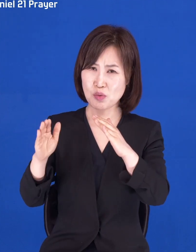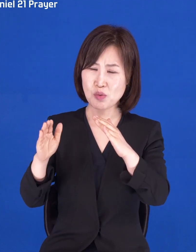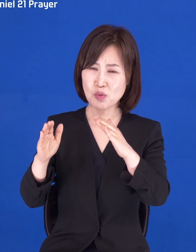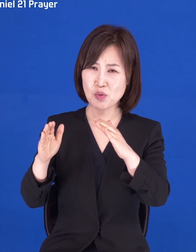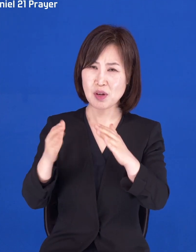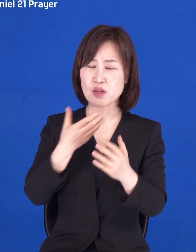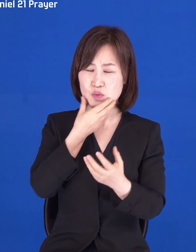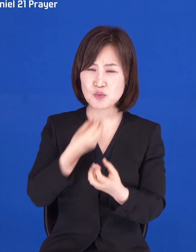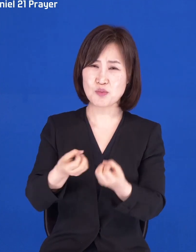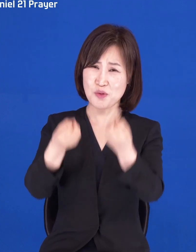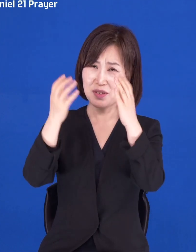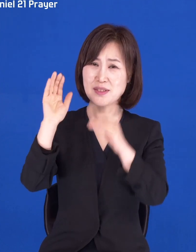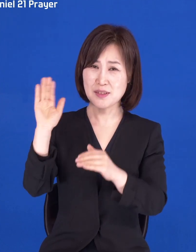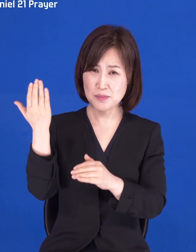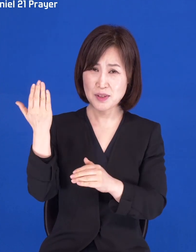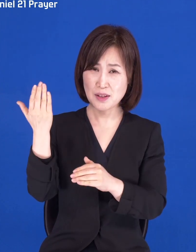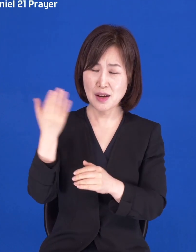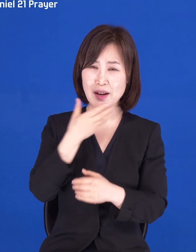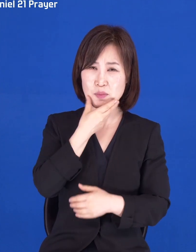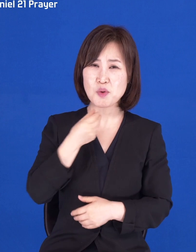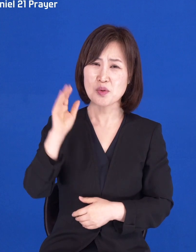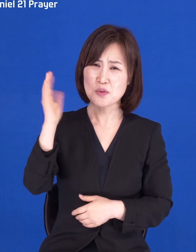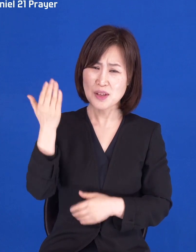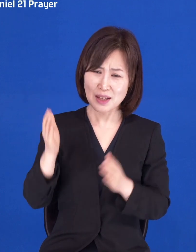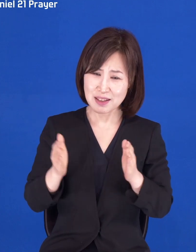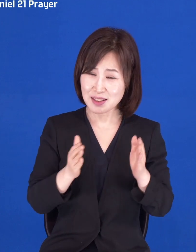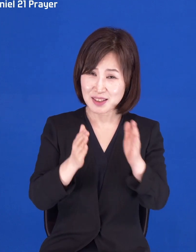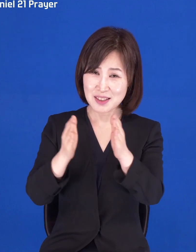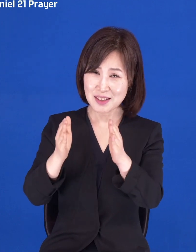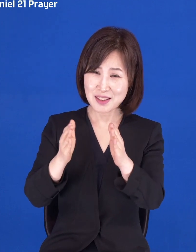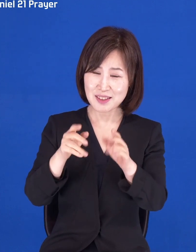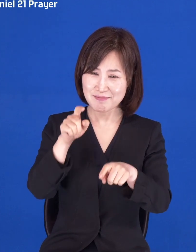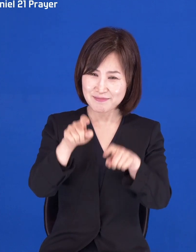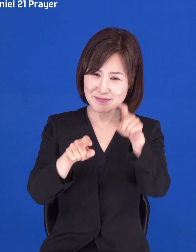축복입니다. 복된 길을 걷고 계시는